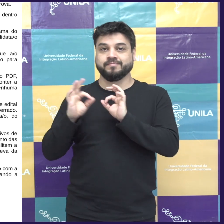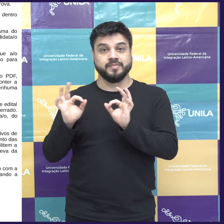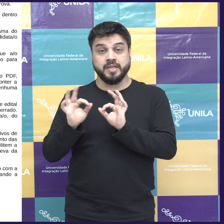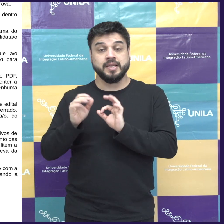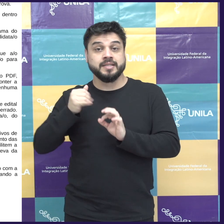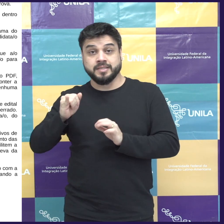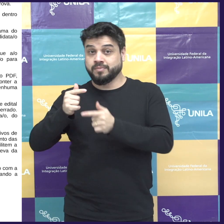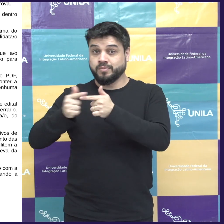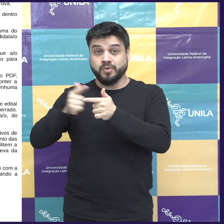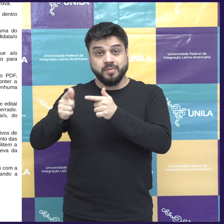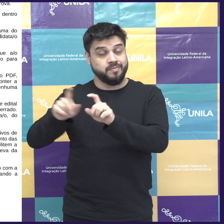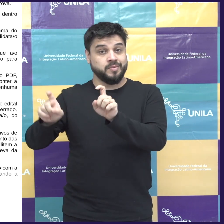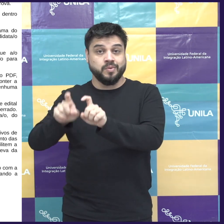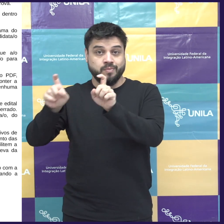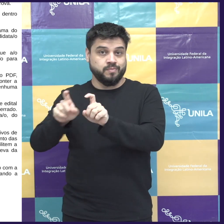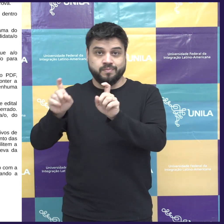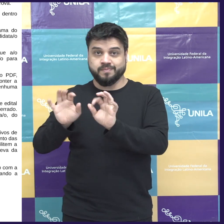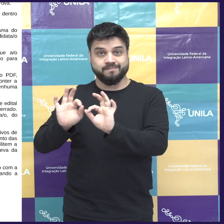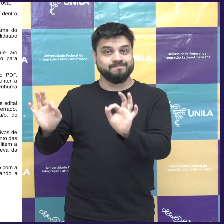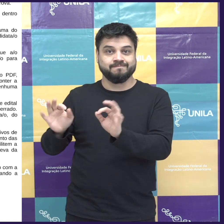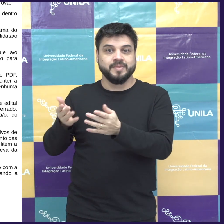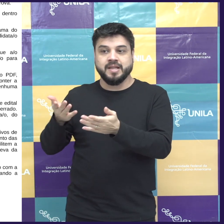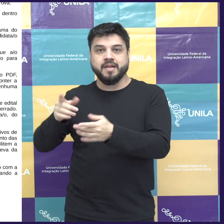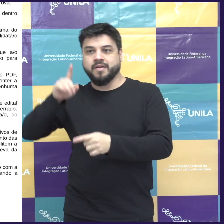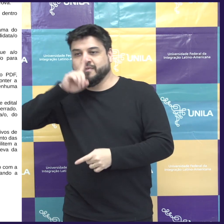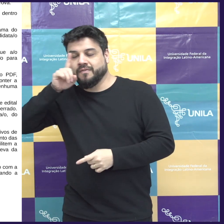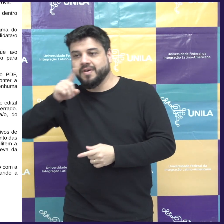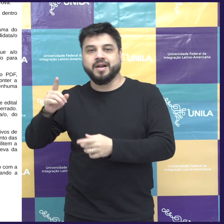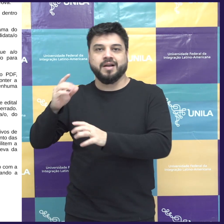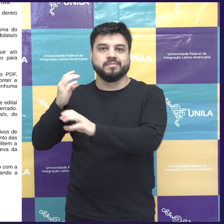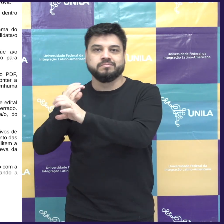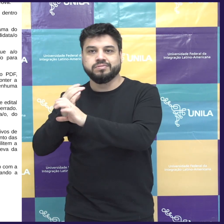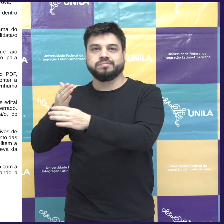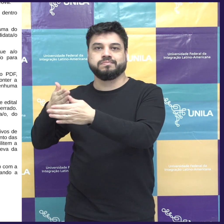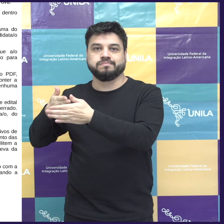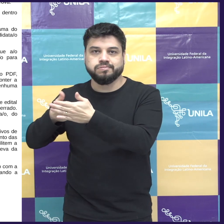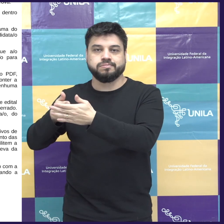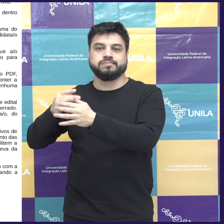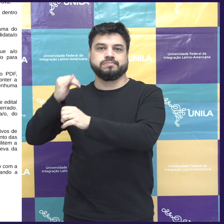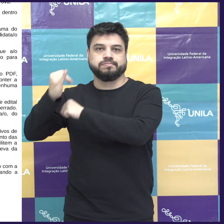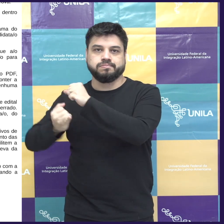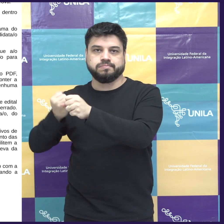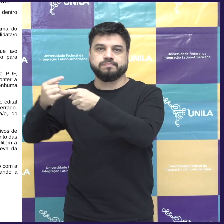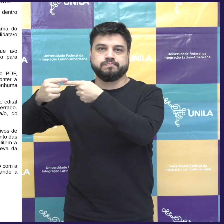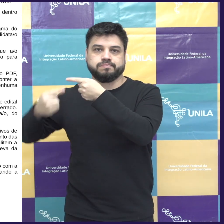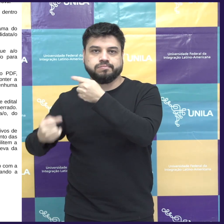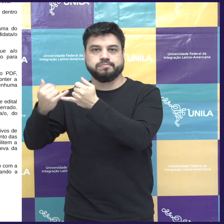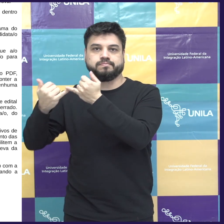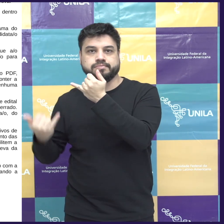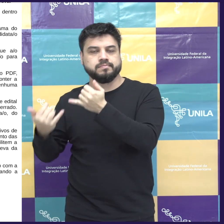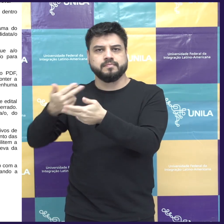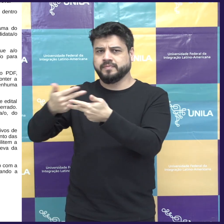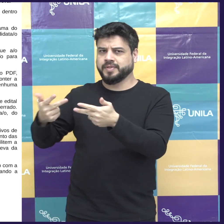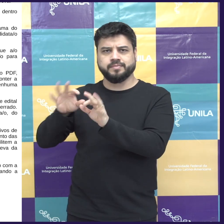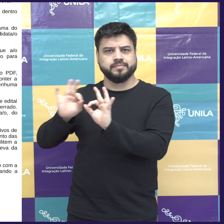ordem técnica dos computadores, de falhas de comunicação, de congestionamento das linhas de comunicação, bem